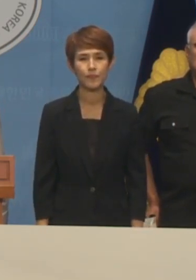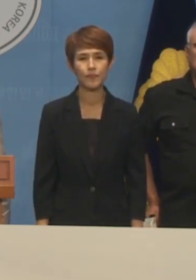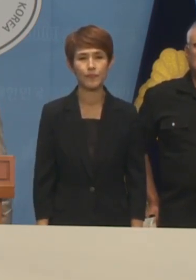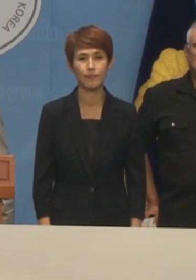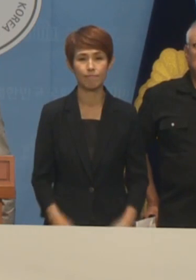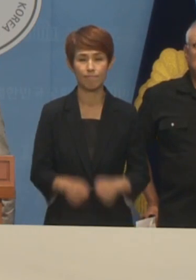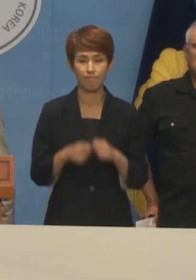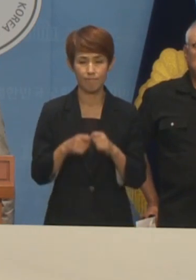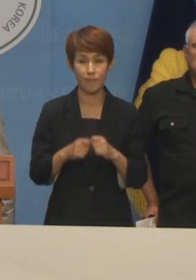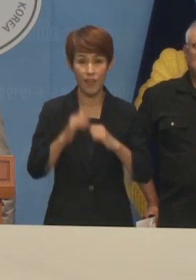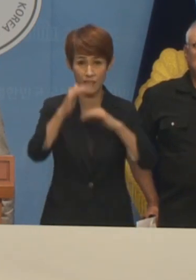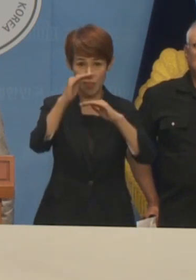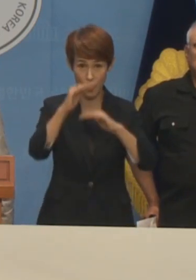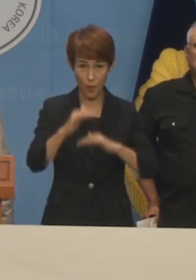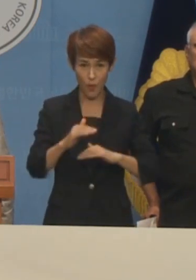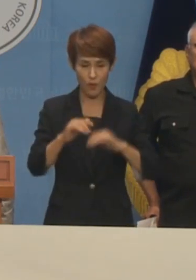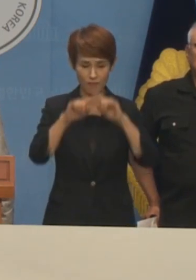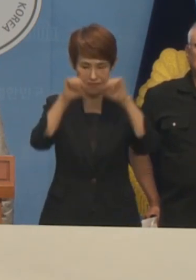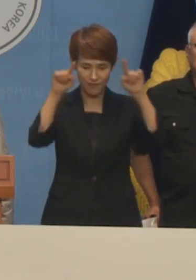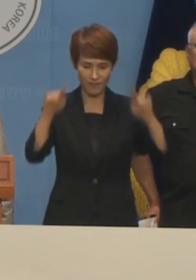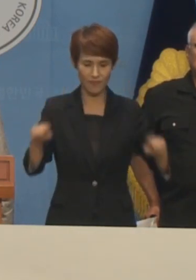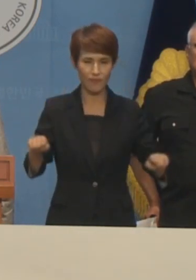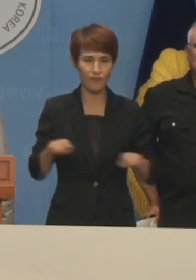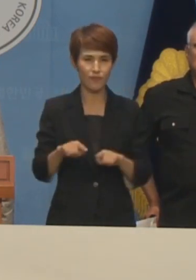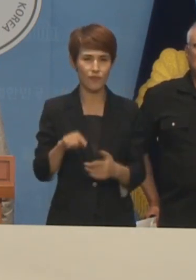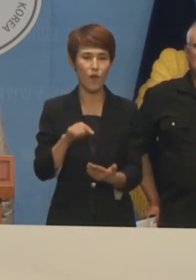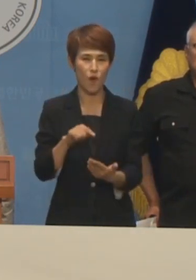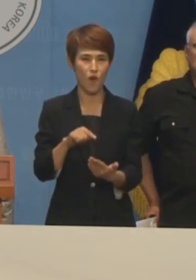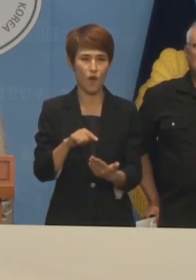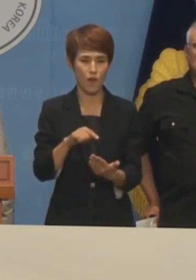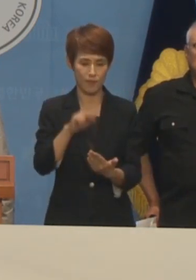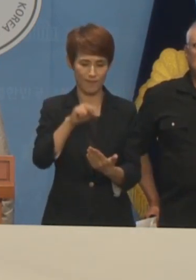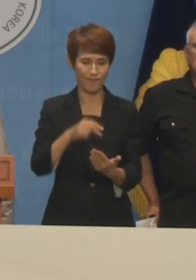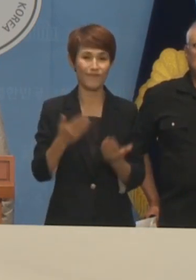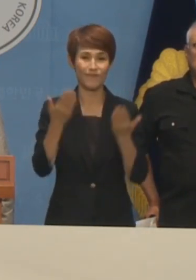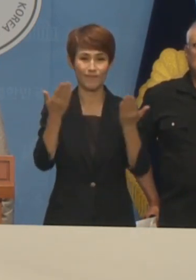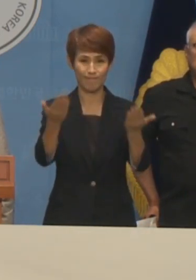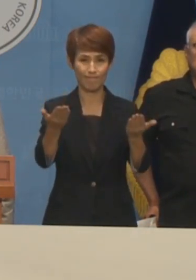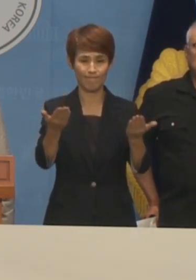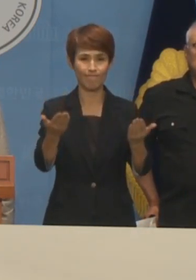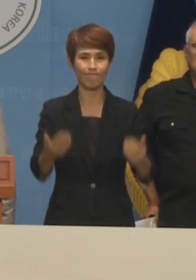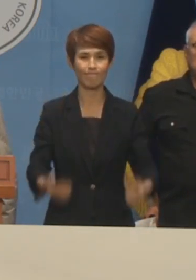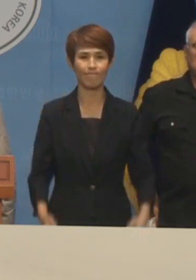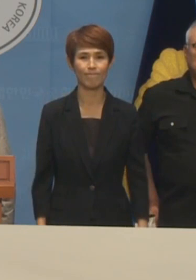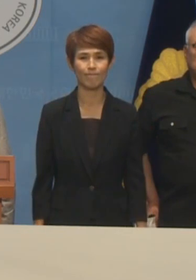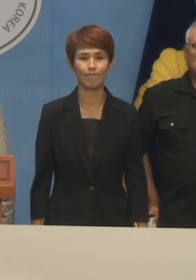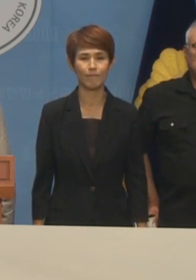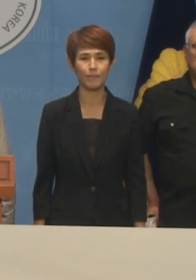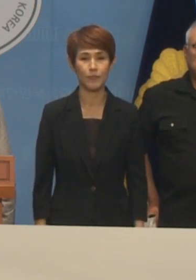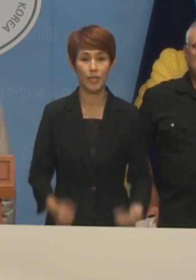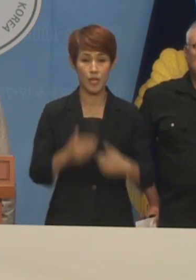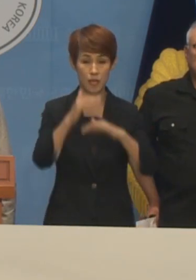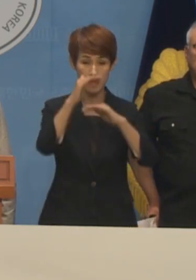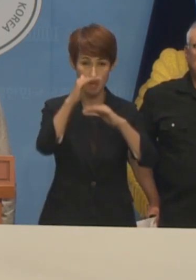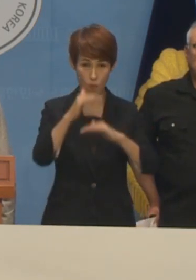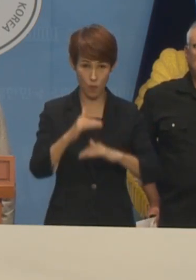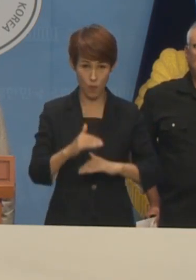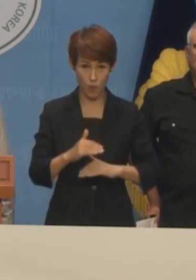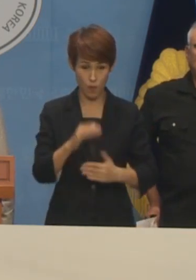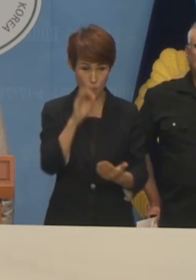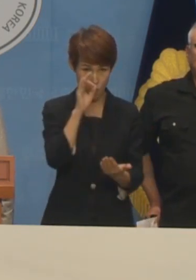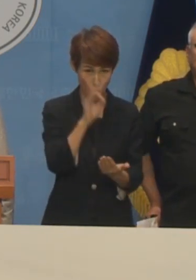이 내외신 기자회견문에 담겨져 있습니다. 기자 여러분들 잘 읽어주시고 그래서 그 내용을